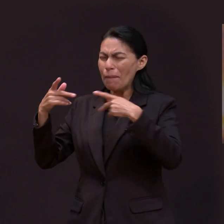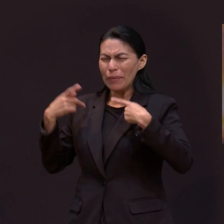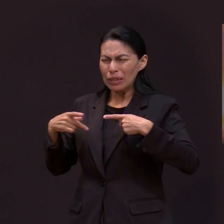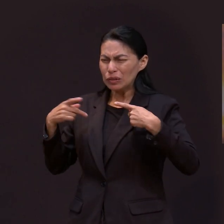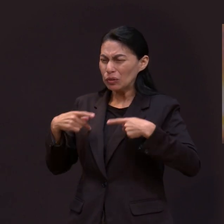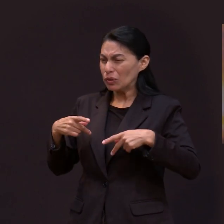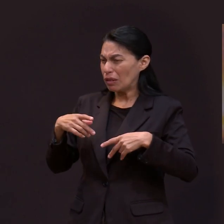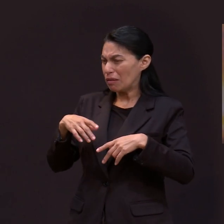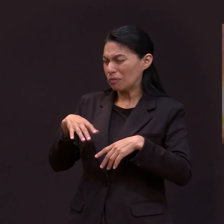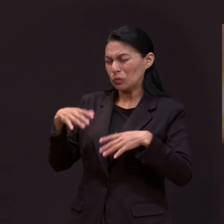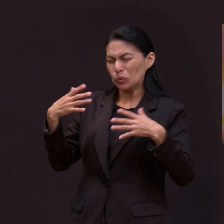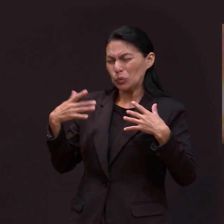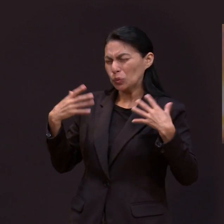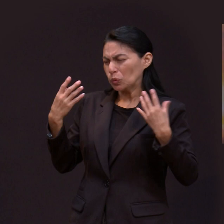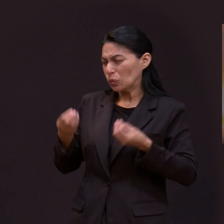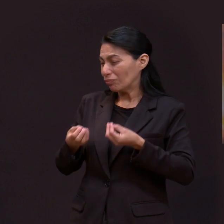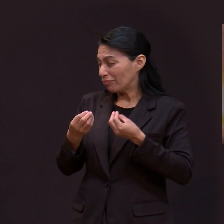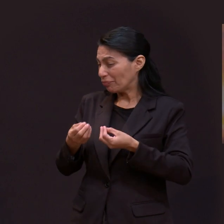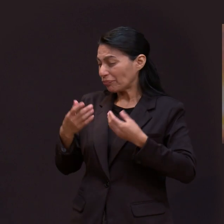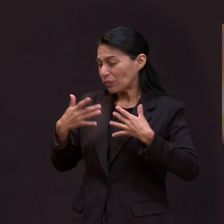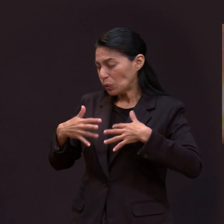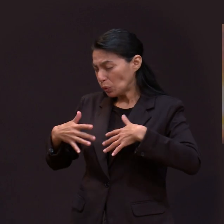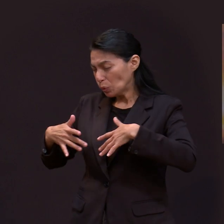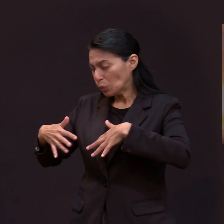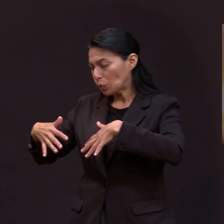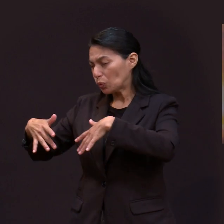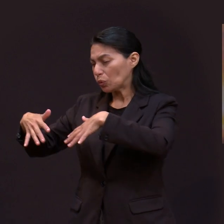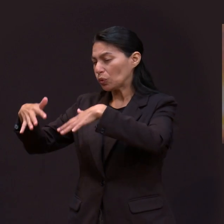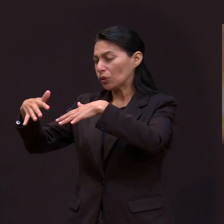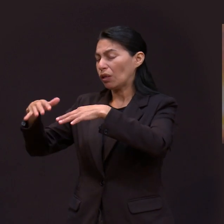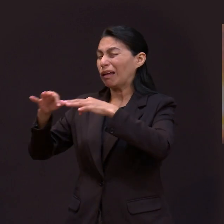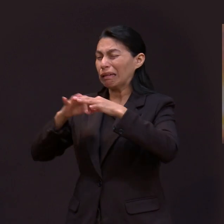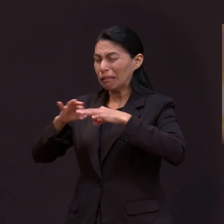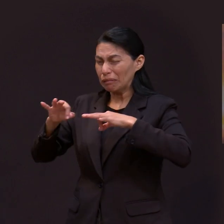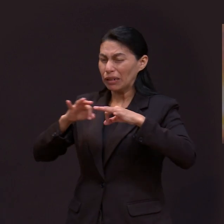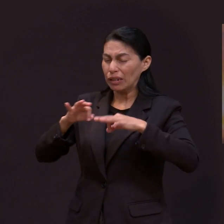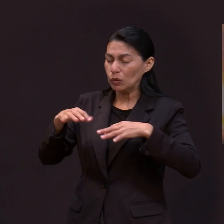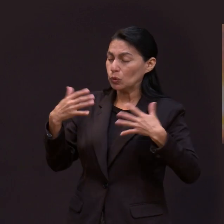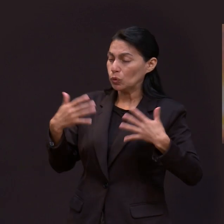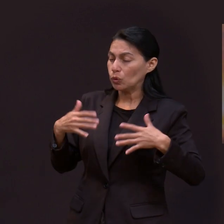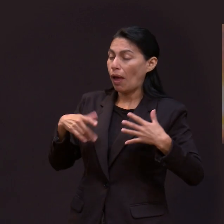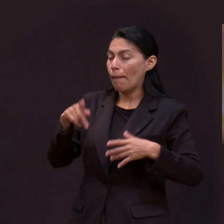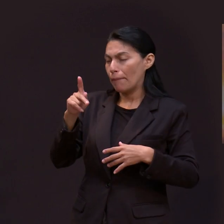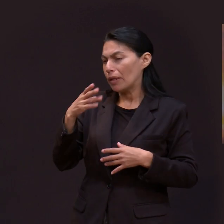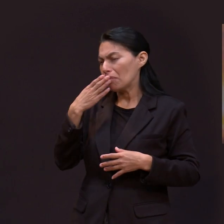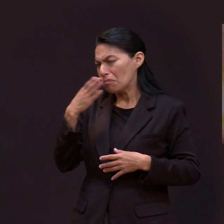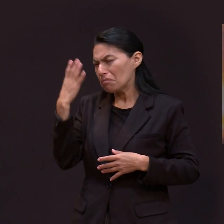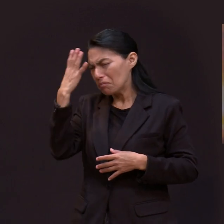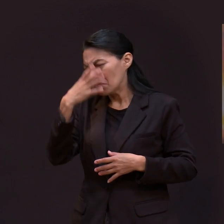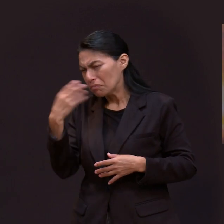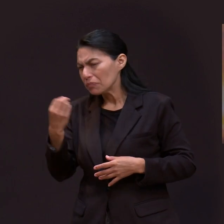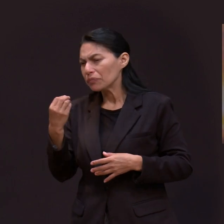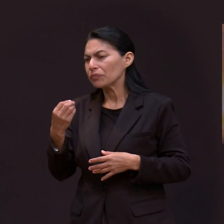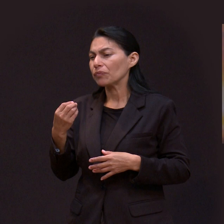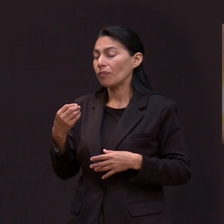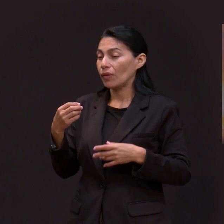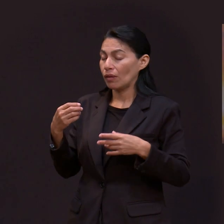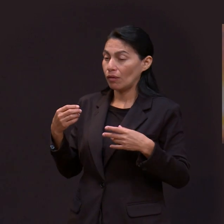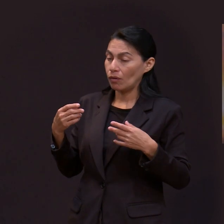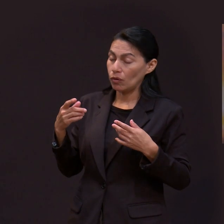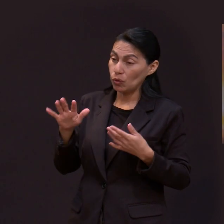vinieron las hermanas eran muchísimas un trabajo muy arduo pero fue fue maravilloso